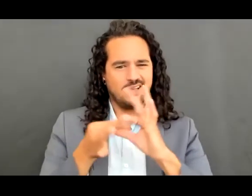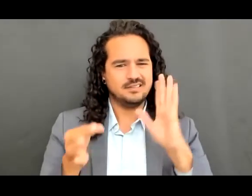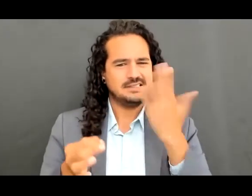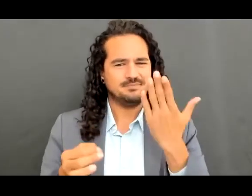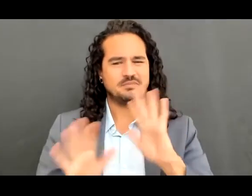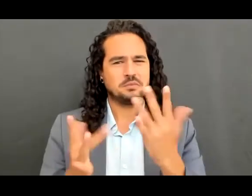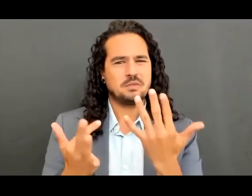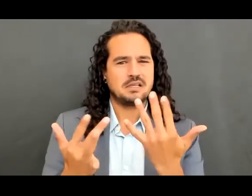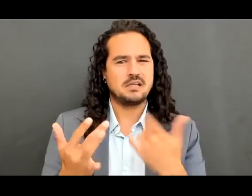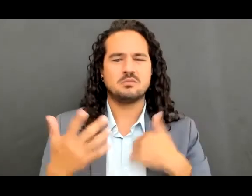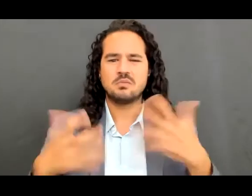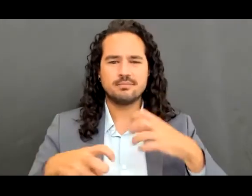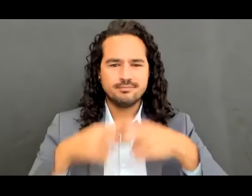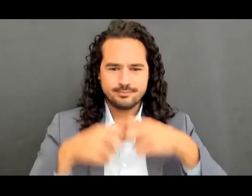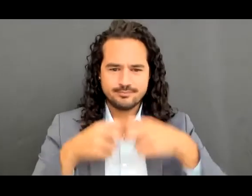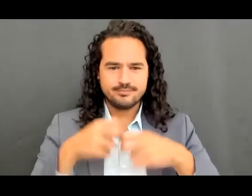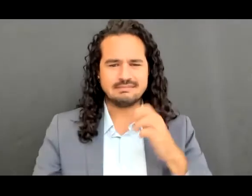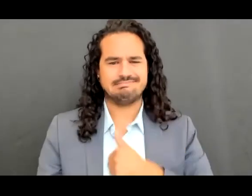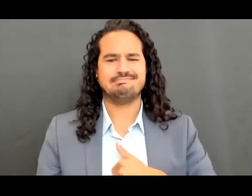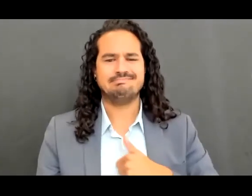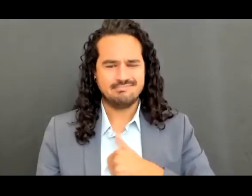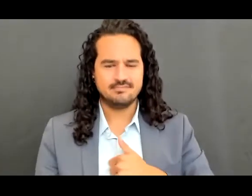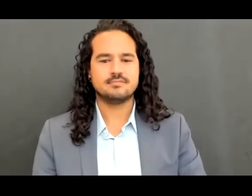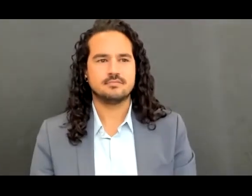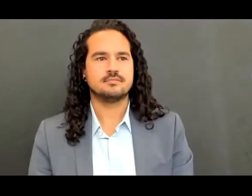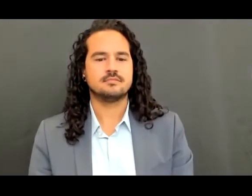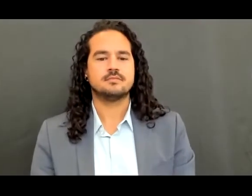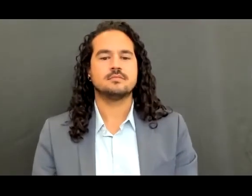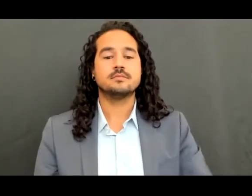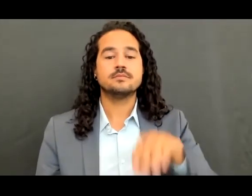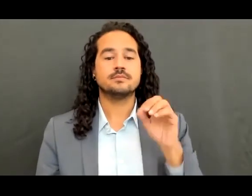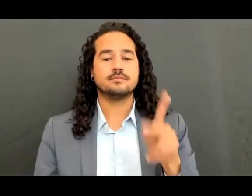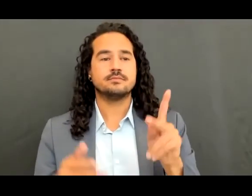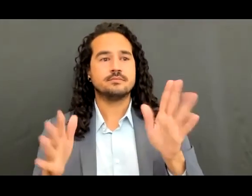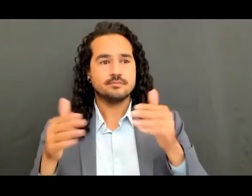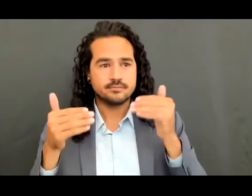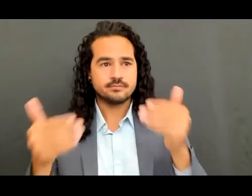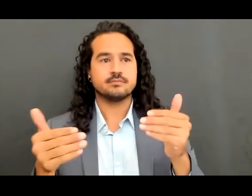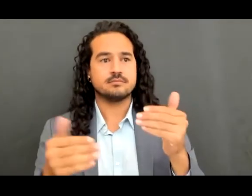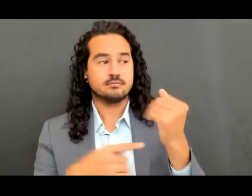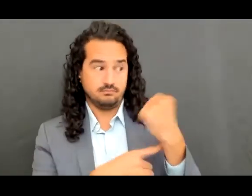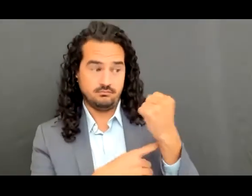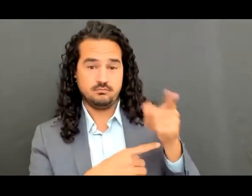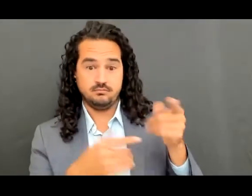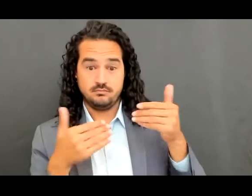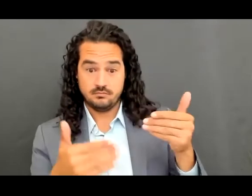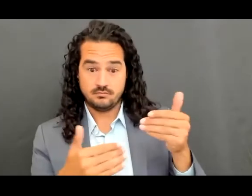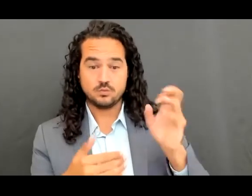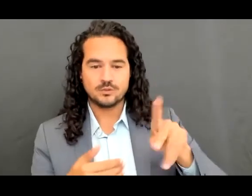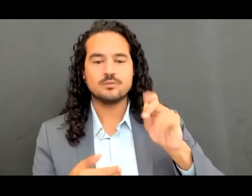Tenemos problemas de banda ancha. Por favor. Al parecer me están diciendo que puedo seguir.